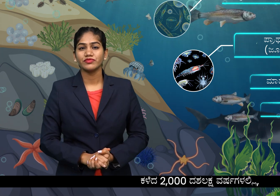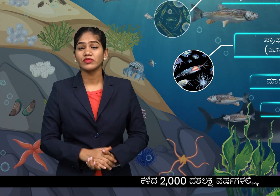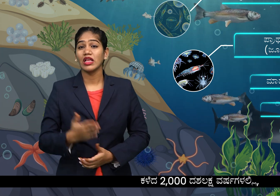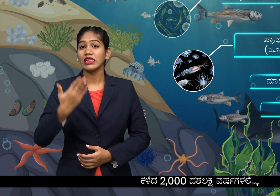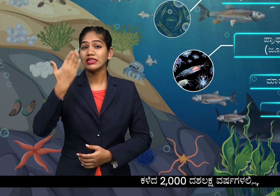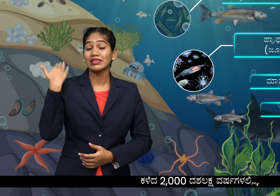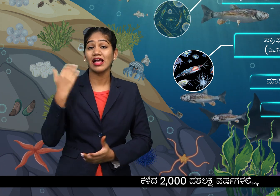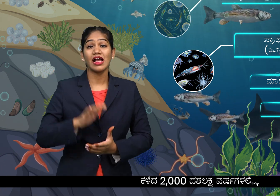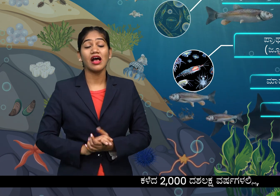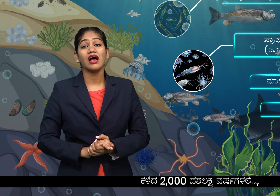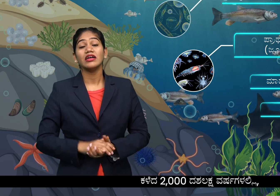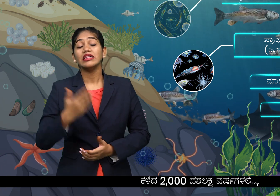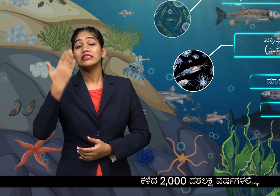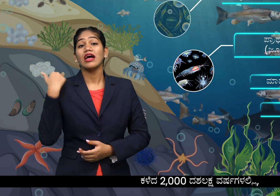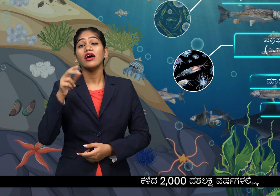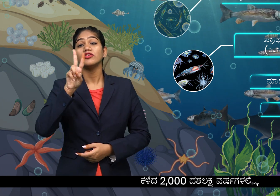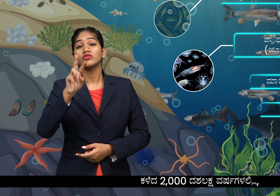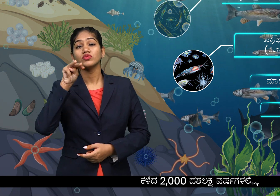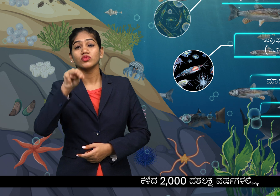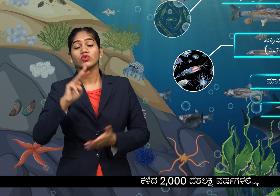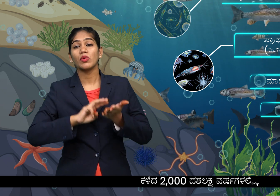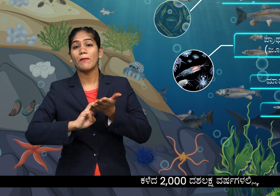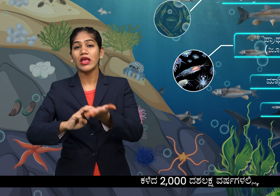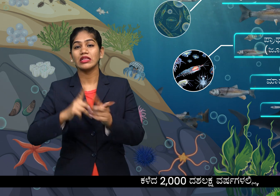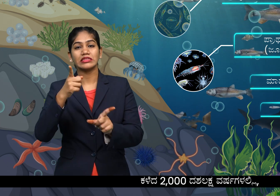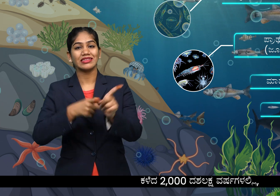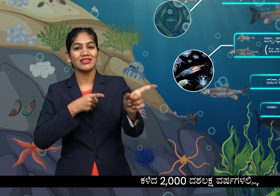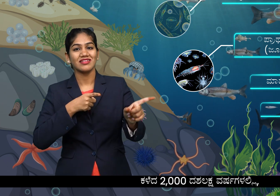ಕಳೆದ 2000 ದಶಲಕ್ಷ ವರ್ಷಗಳಲ್ಲಿ